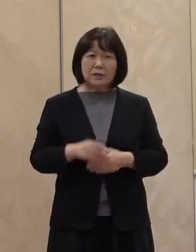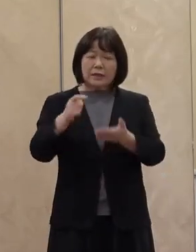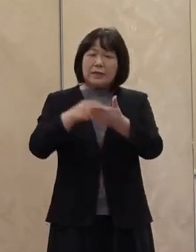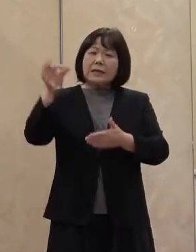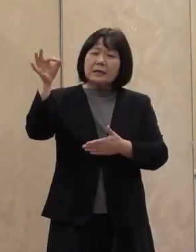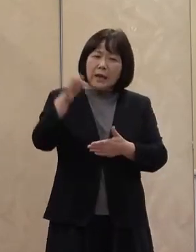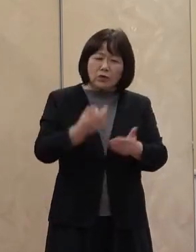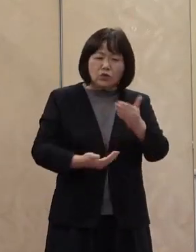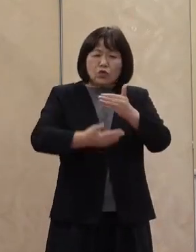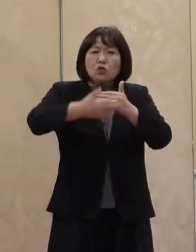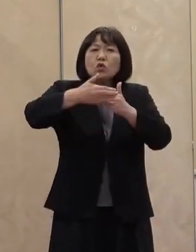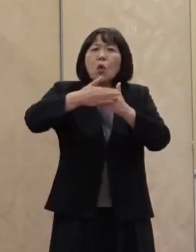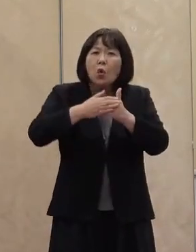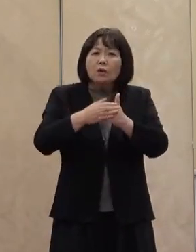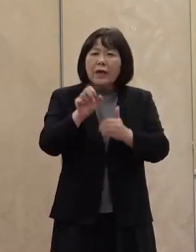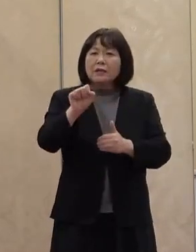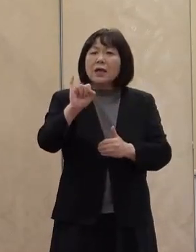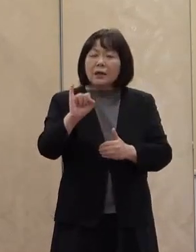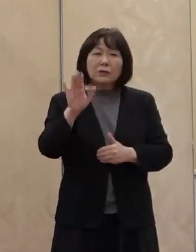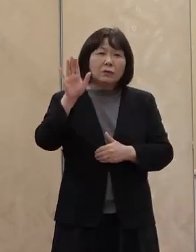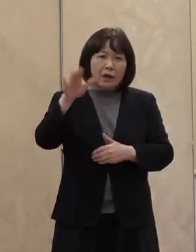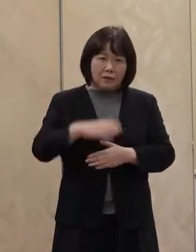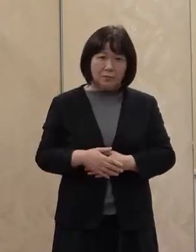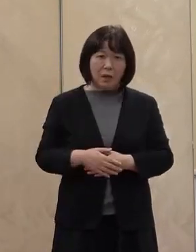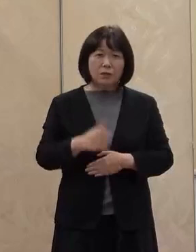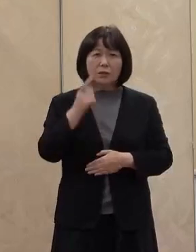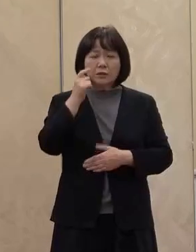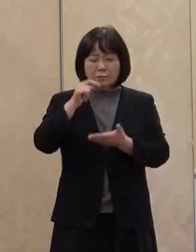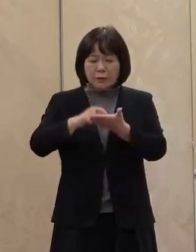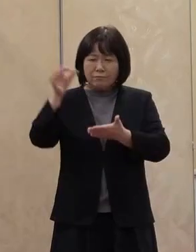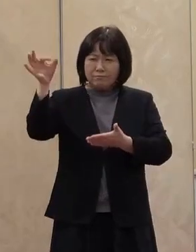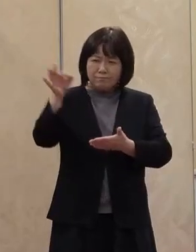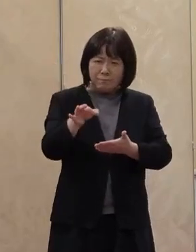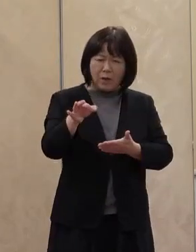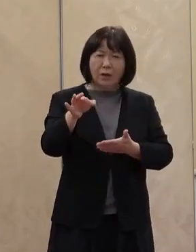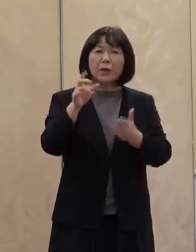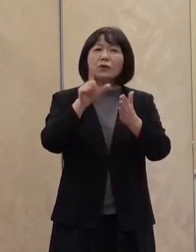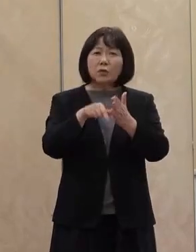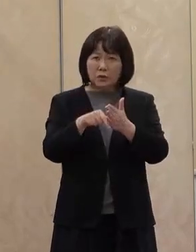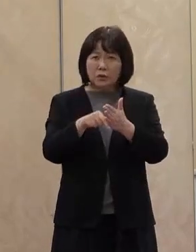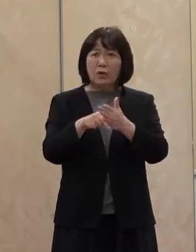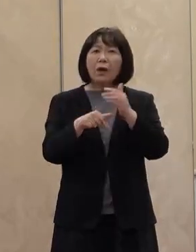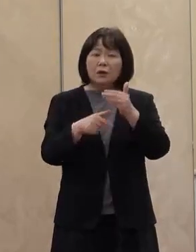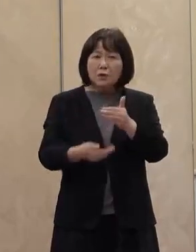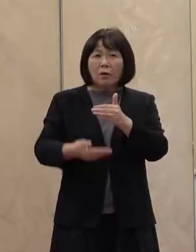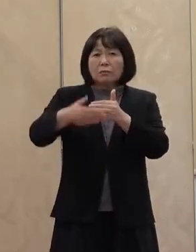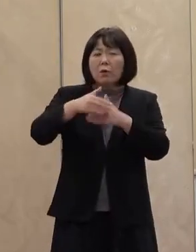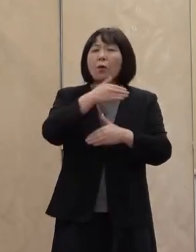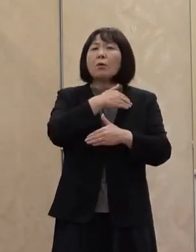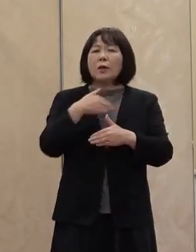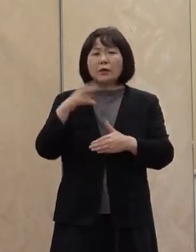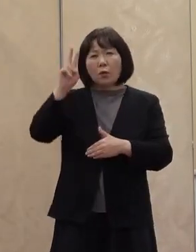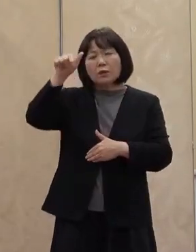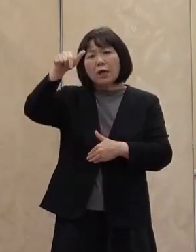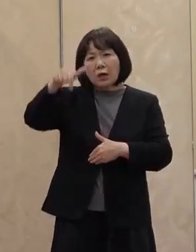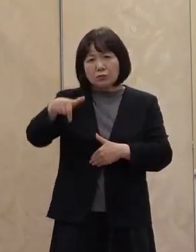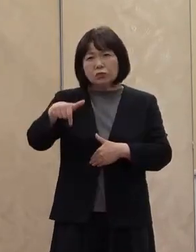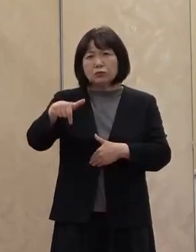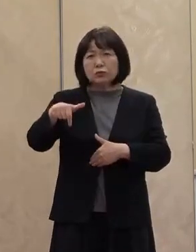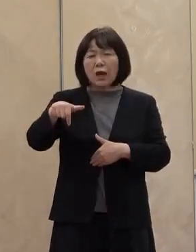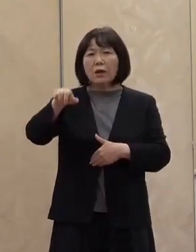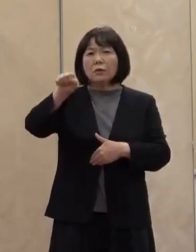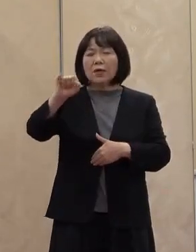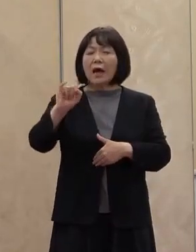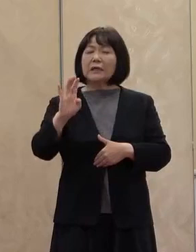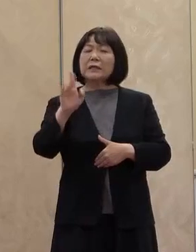って、一気に税収が減ったときには、その減収を補填する債権、大阪府からしたら債務ですけど、